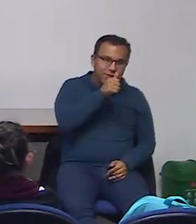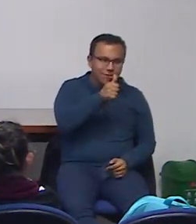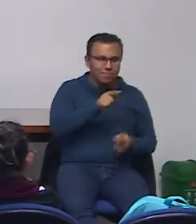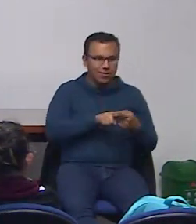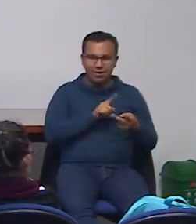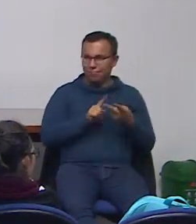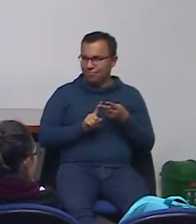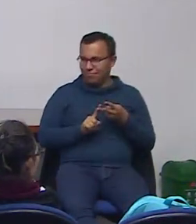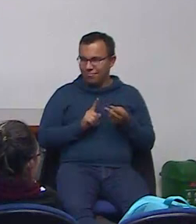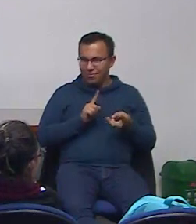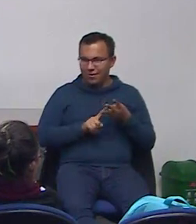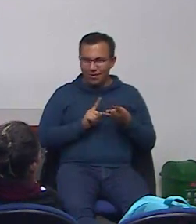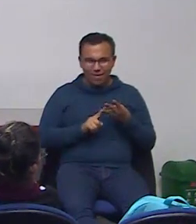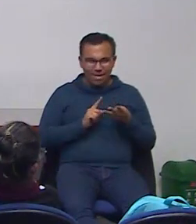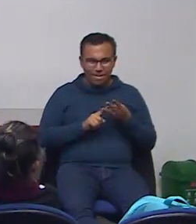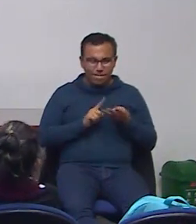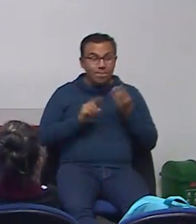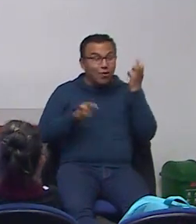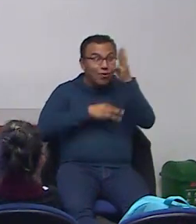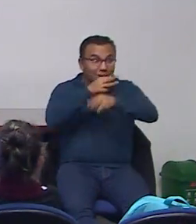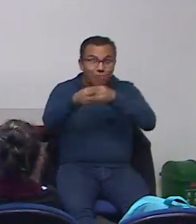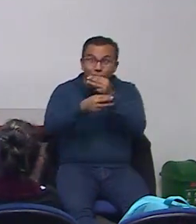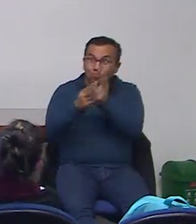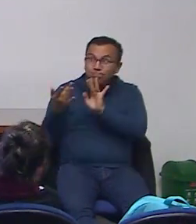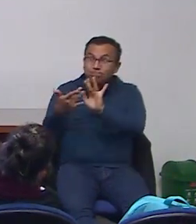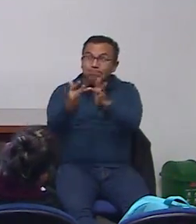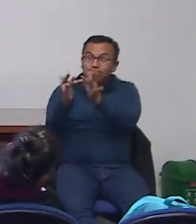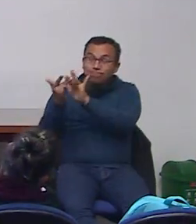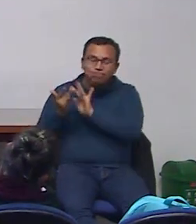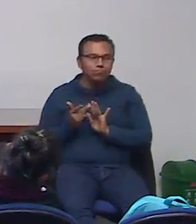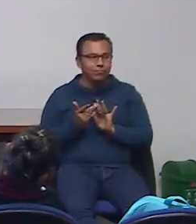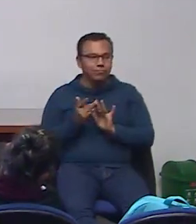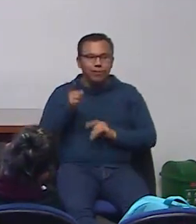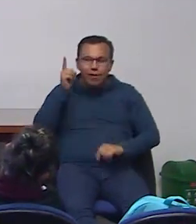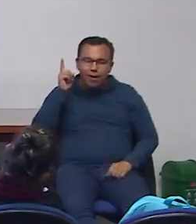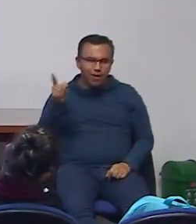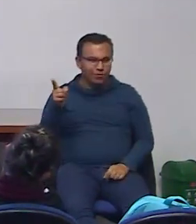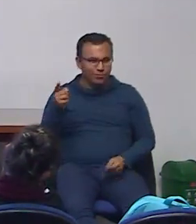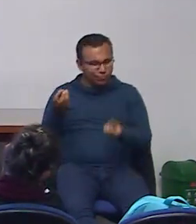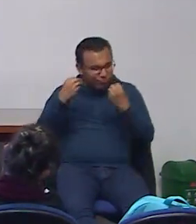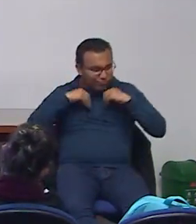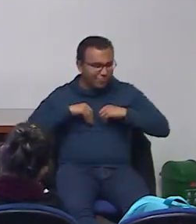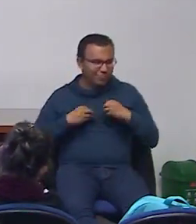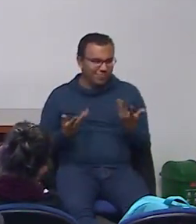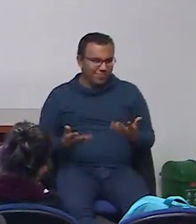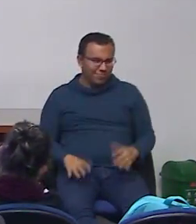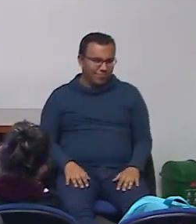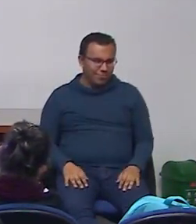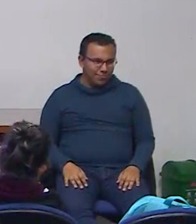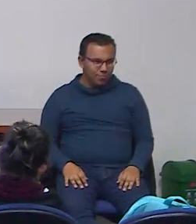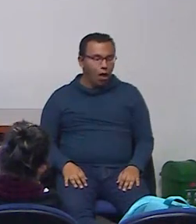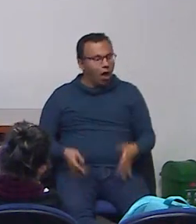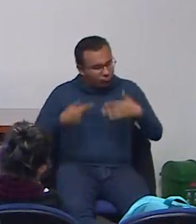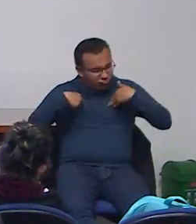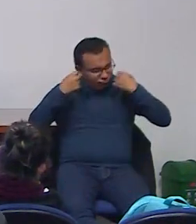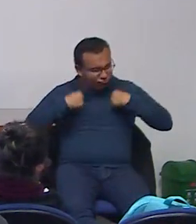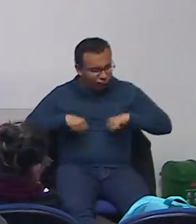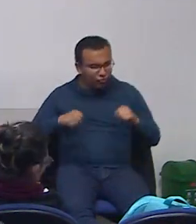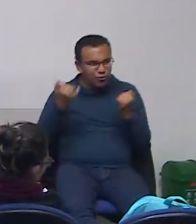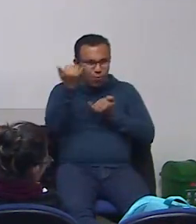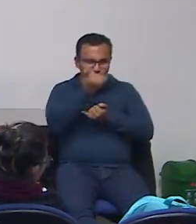la forma como estamos relacionándonos con el mundo tiene que ver también con este tema Entonces nosotros qué hacemos tratar de